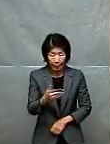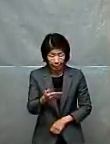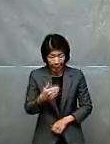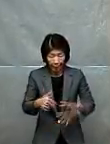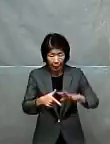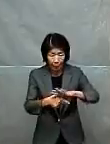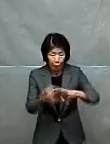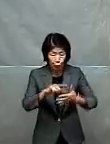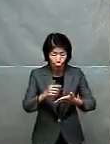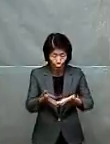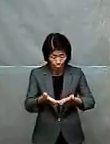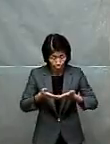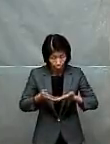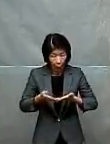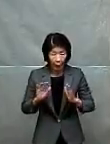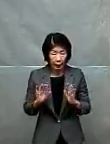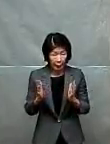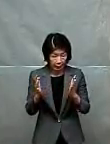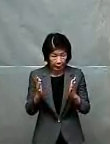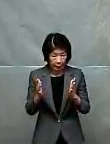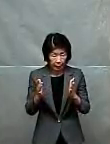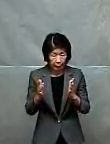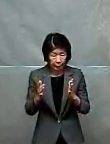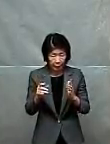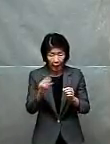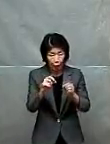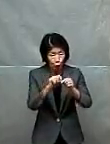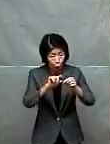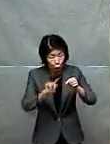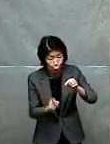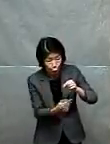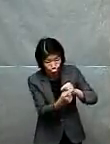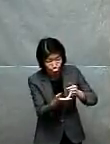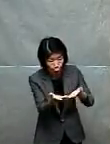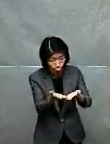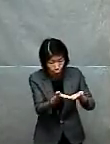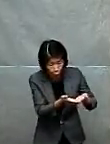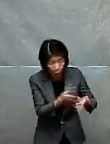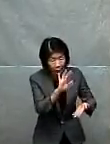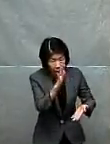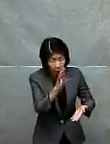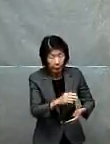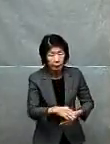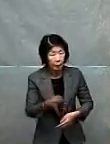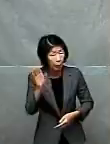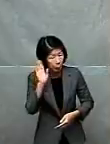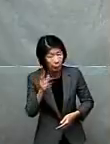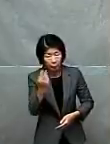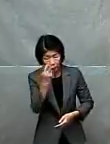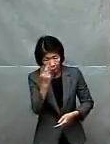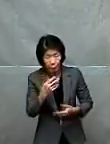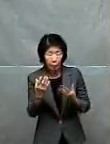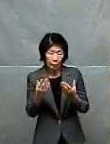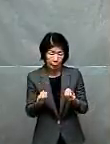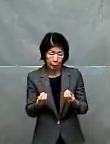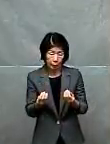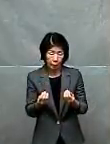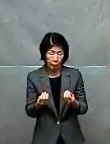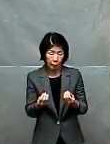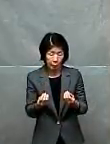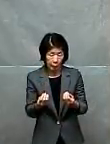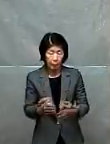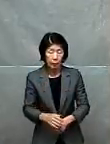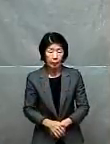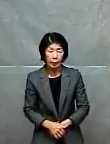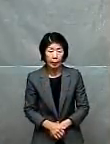ともないので、まあ、事務局でもそういったことはなかったということを聞いておりまして、